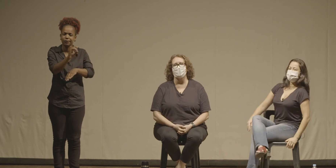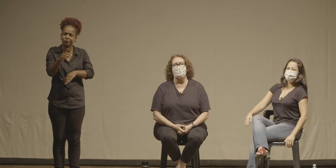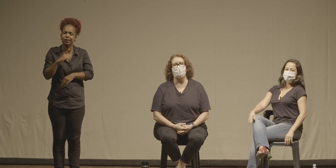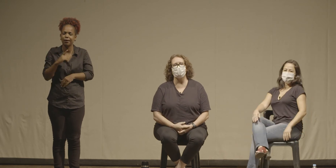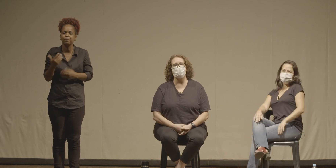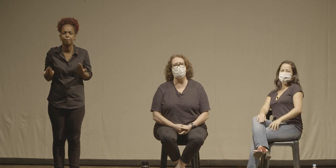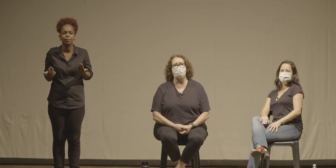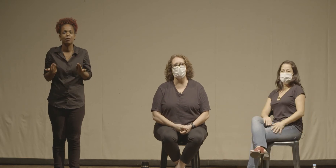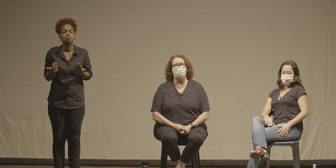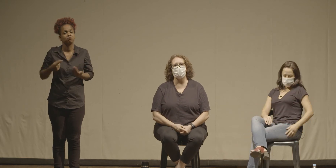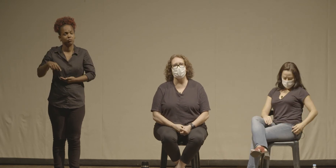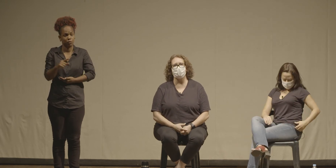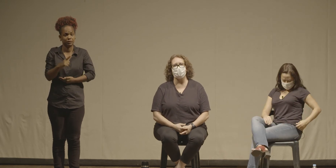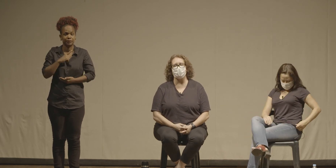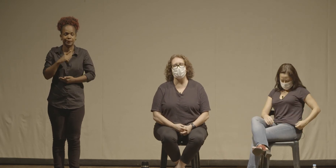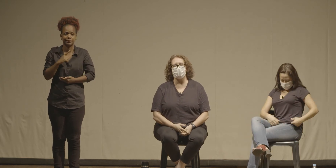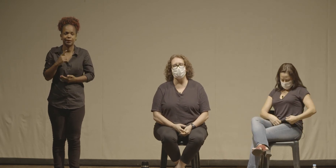ter como